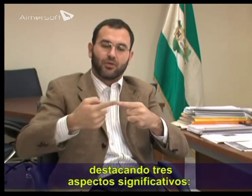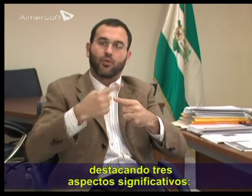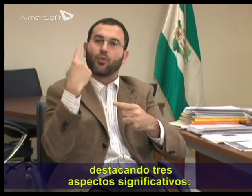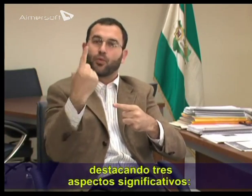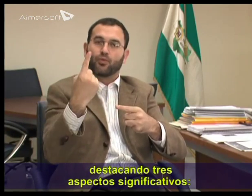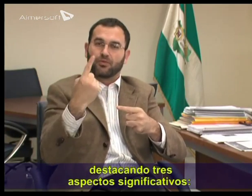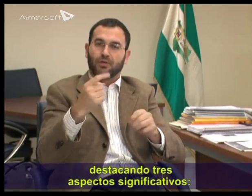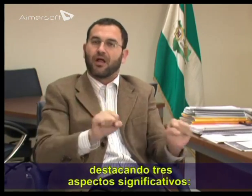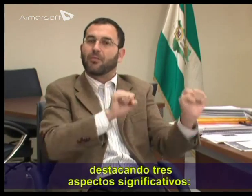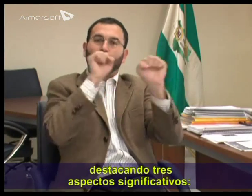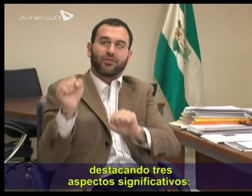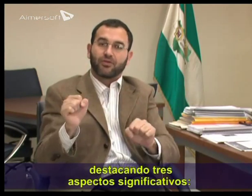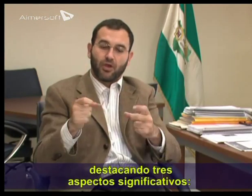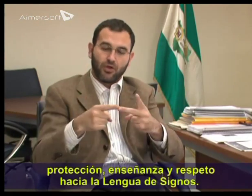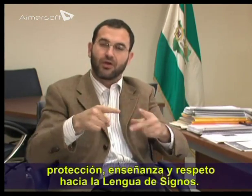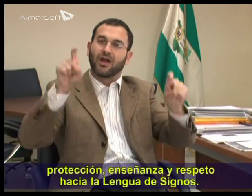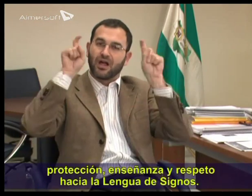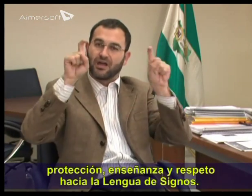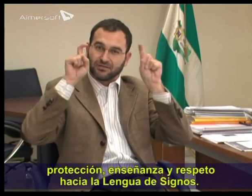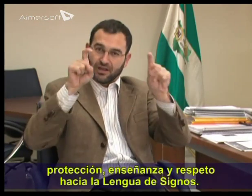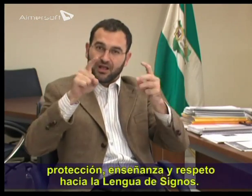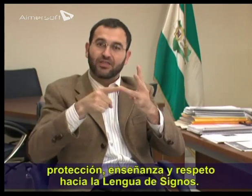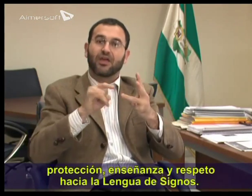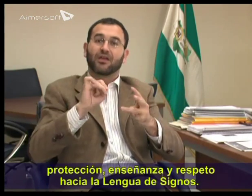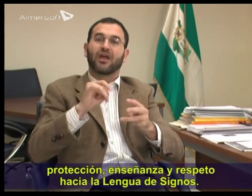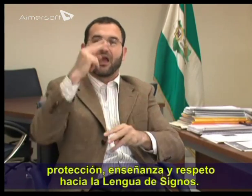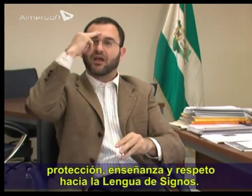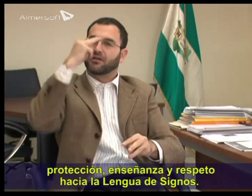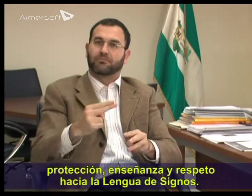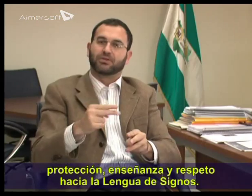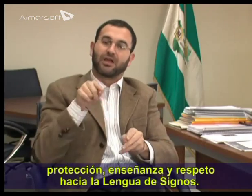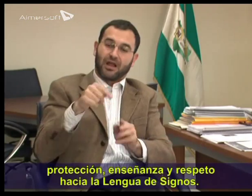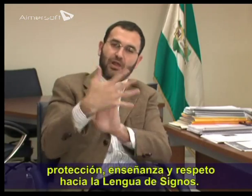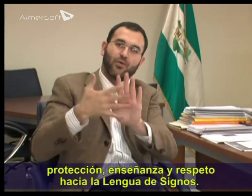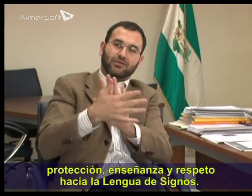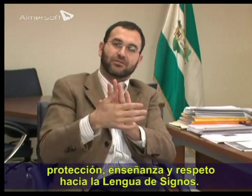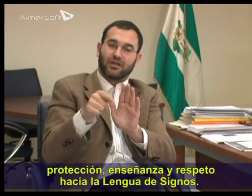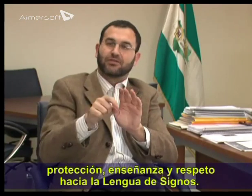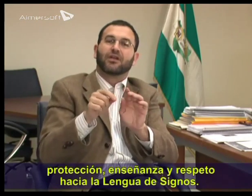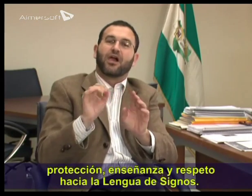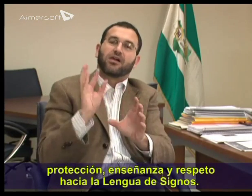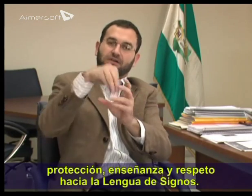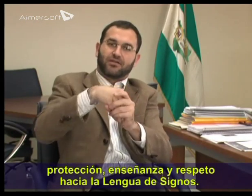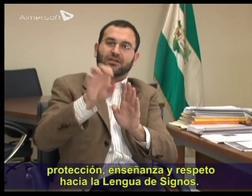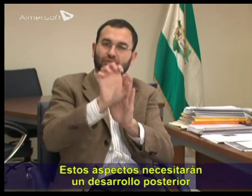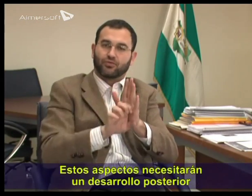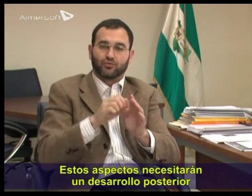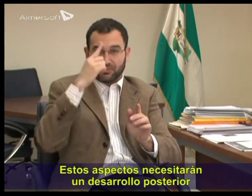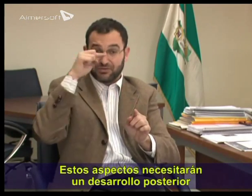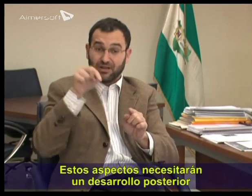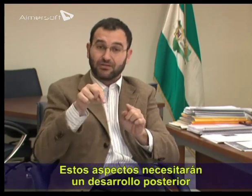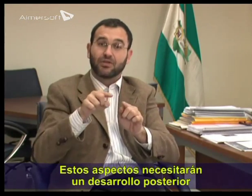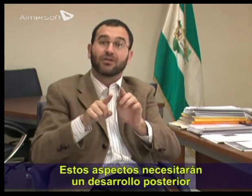3 aspectos significativos: protección, enseñanza y respeto hacia la lengua de signos.